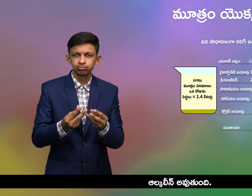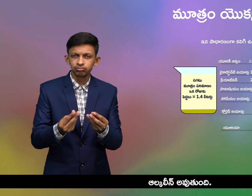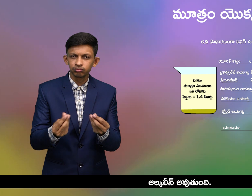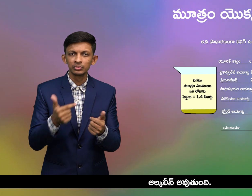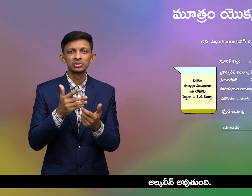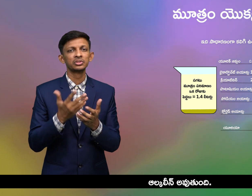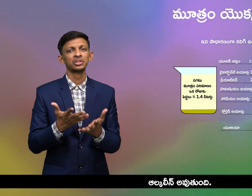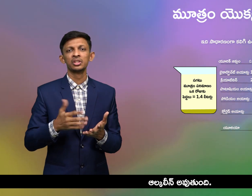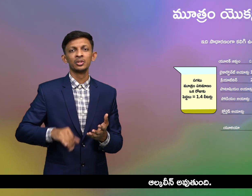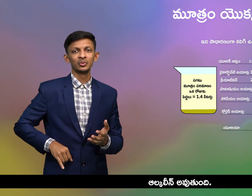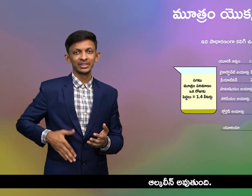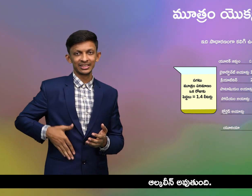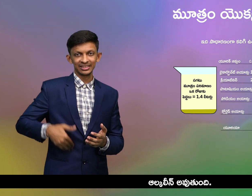ఆల్కలీన్ అవుతుంది.